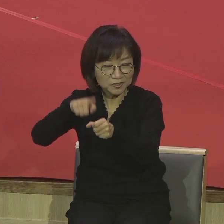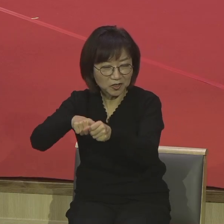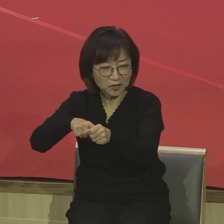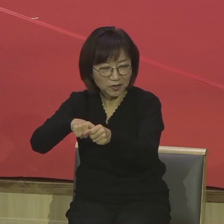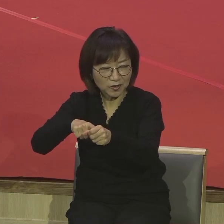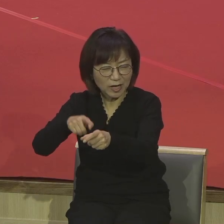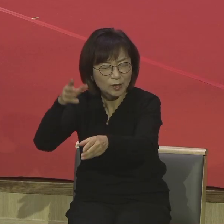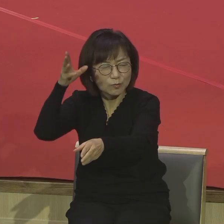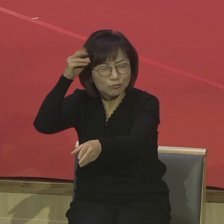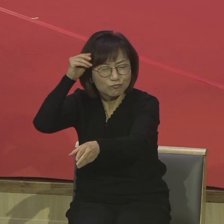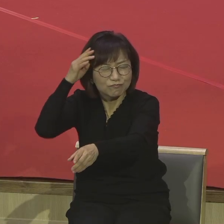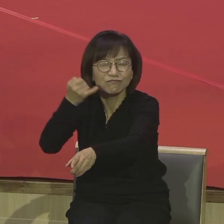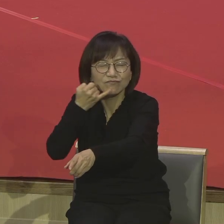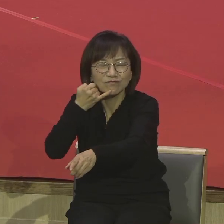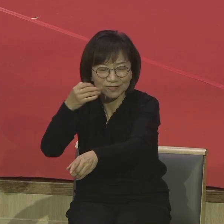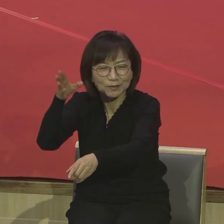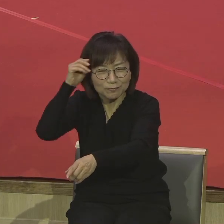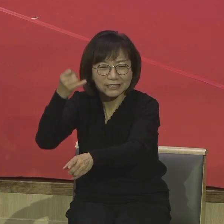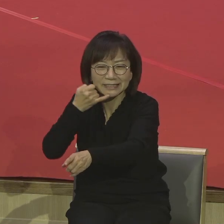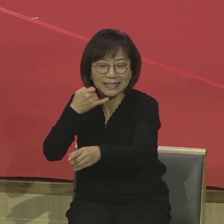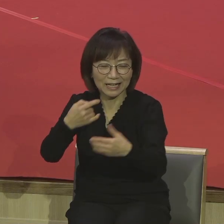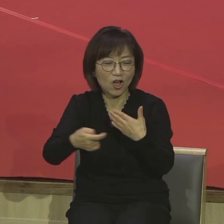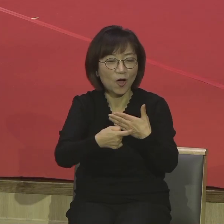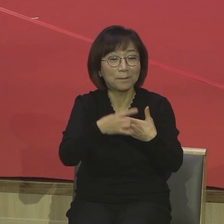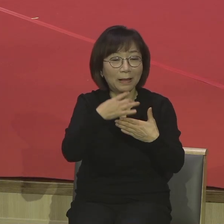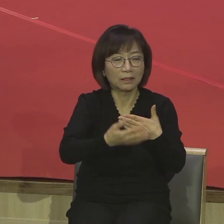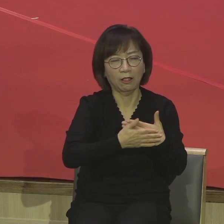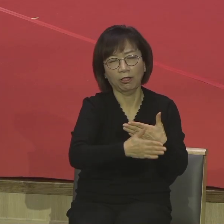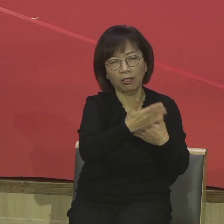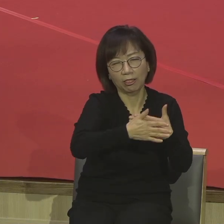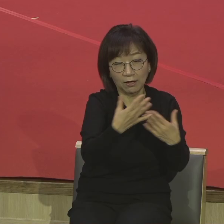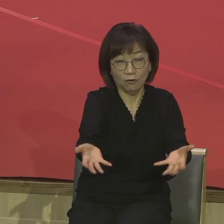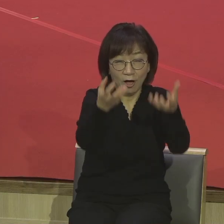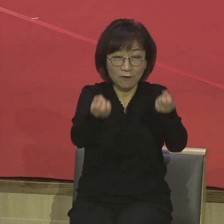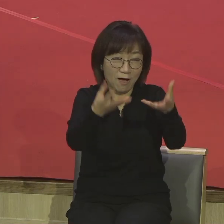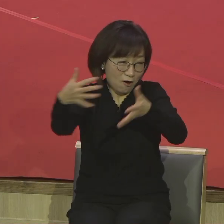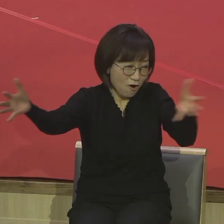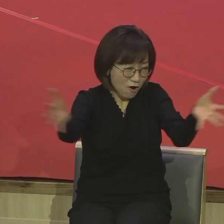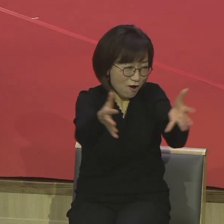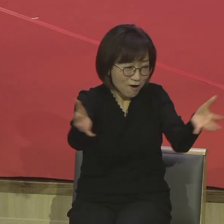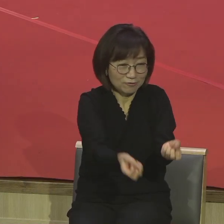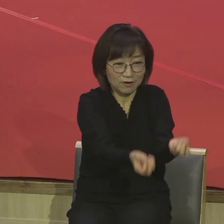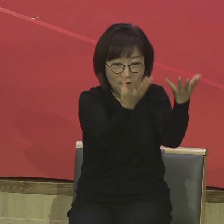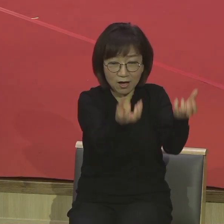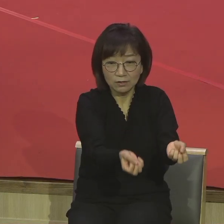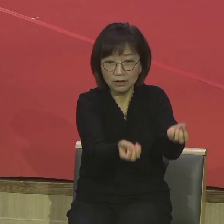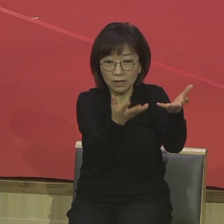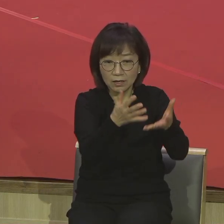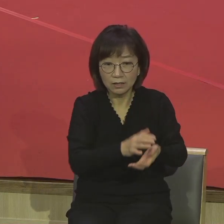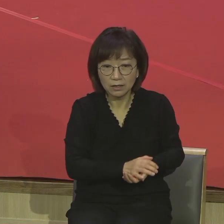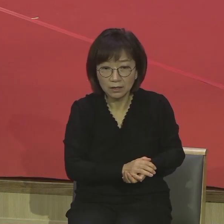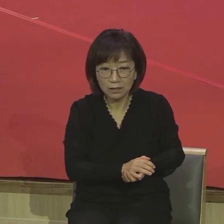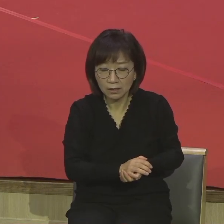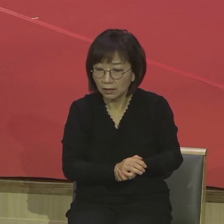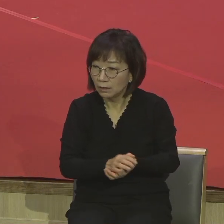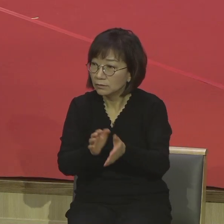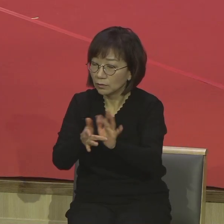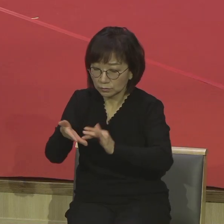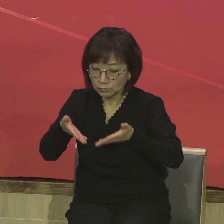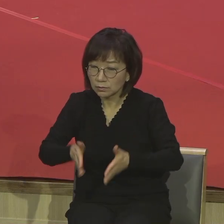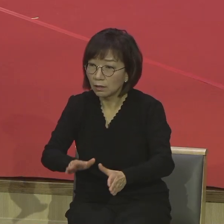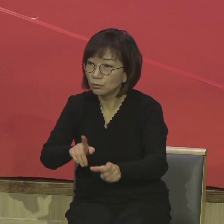놓치도록 모든 것을 이벤트화를 시켜버려요. 이벤트식입니다. 그래서 변질시켜버려요. 성탄의